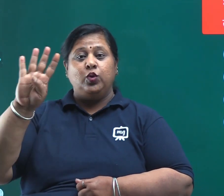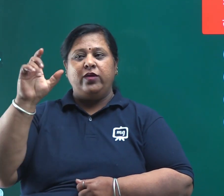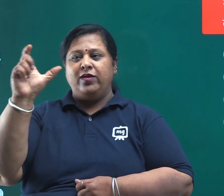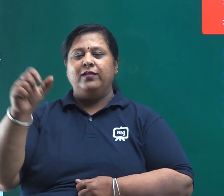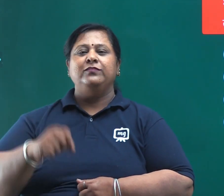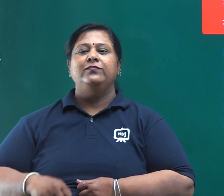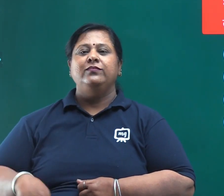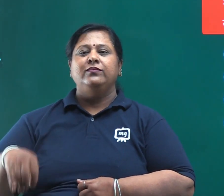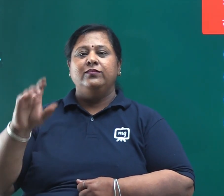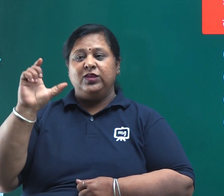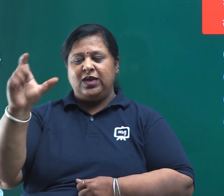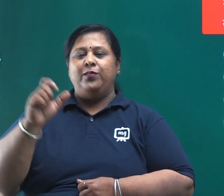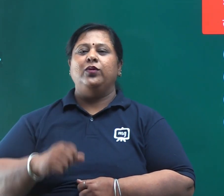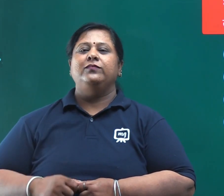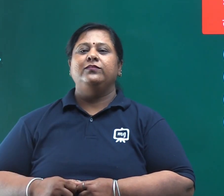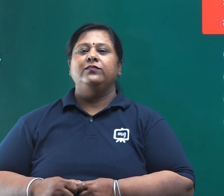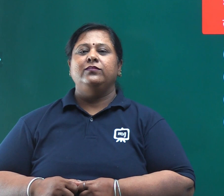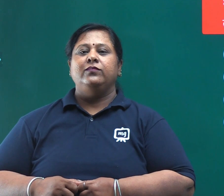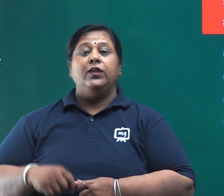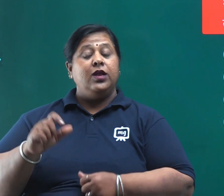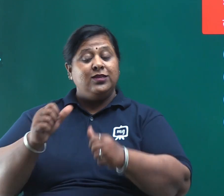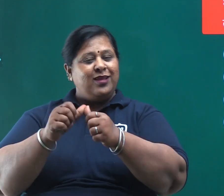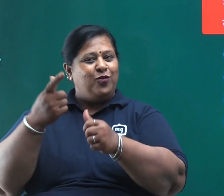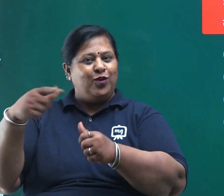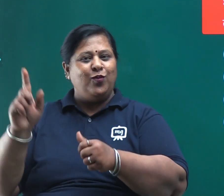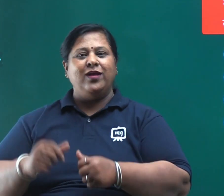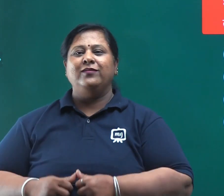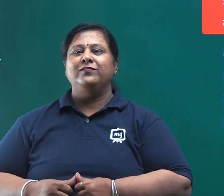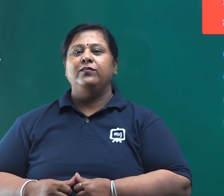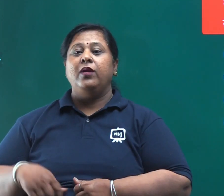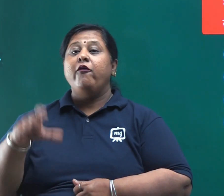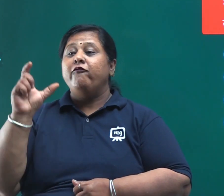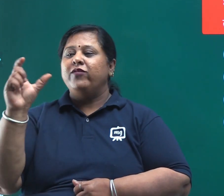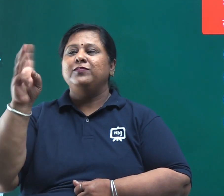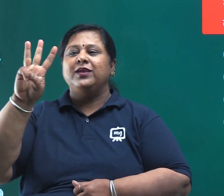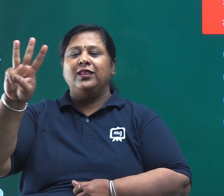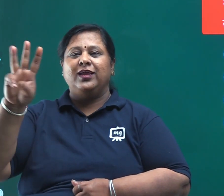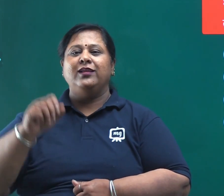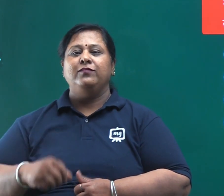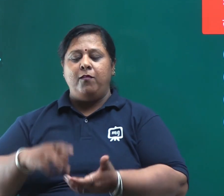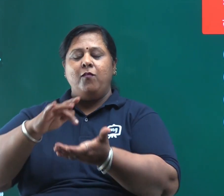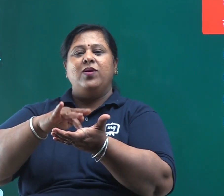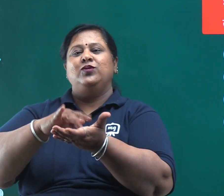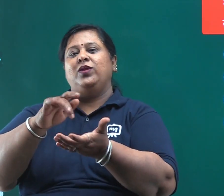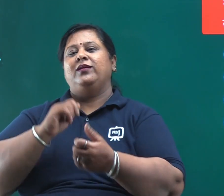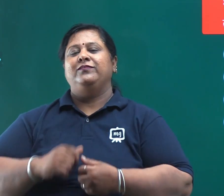चौथा विकल्प जयपुर। तो सही उत्तर होगा विकल्प संख्या 3,